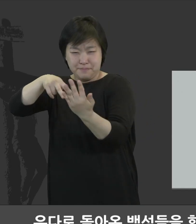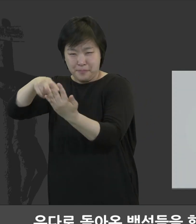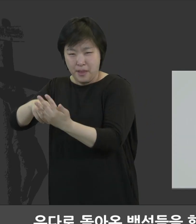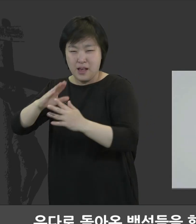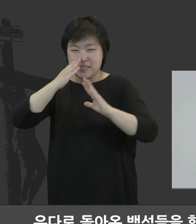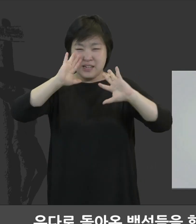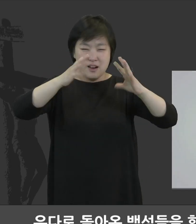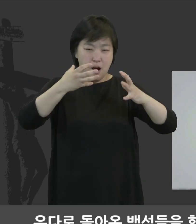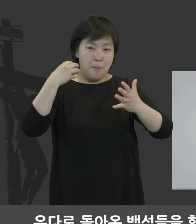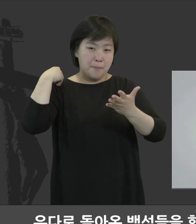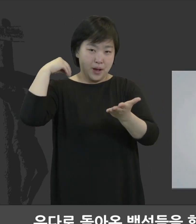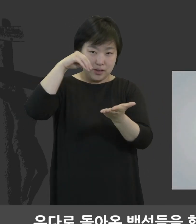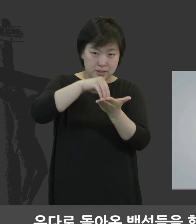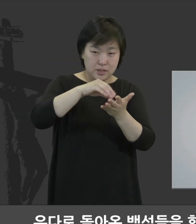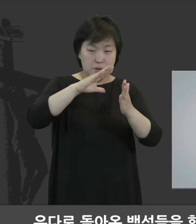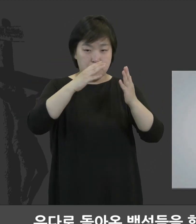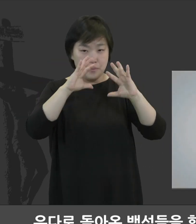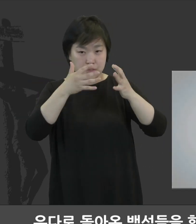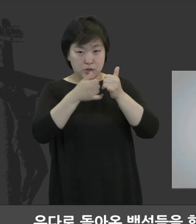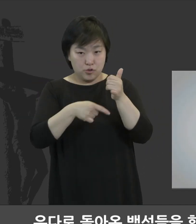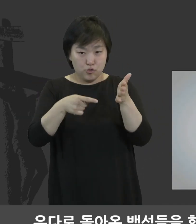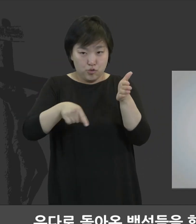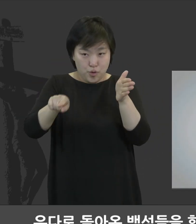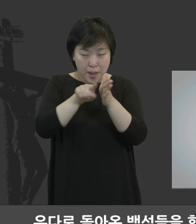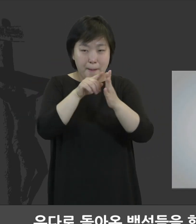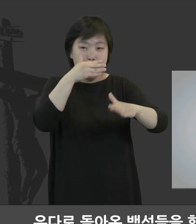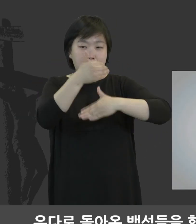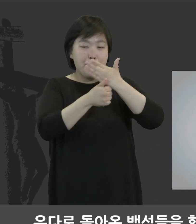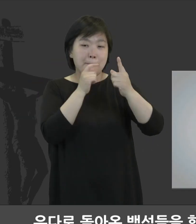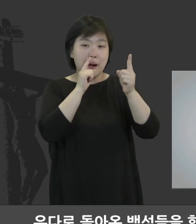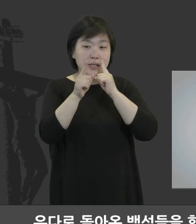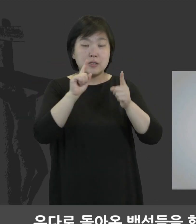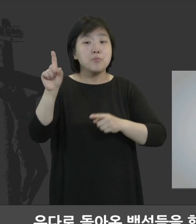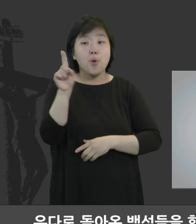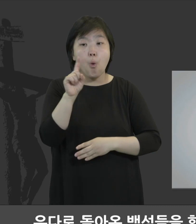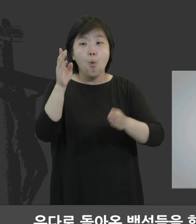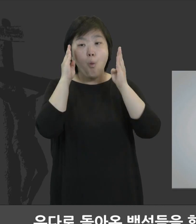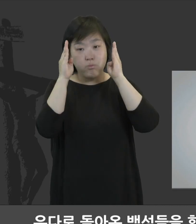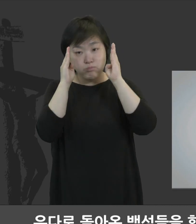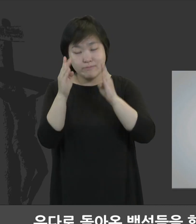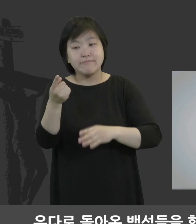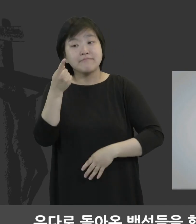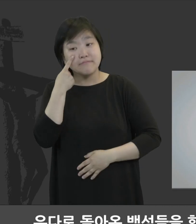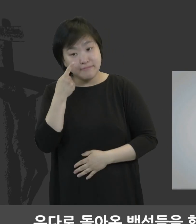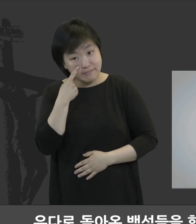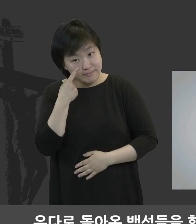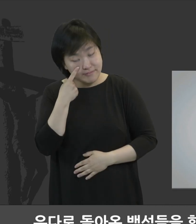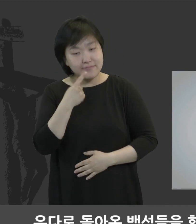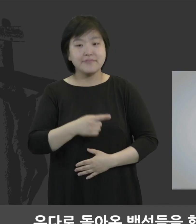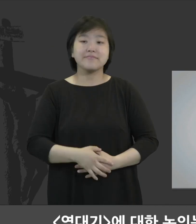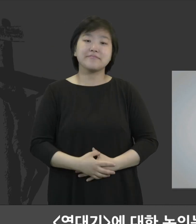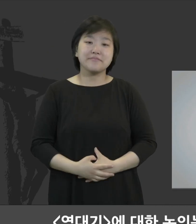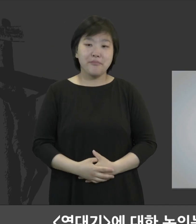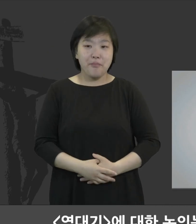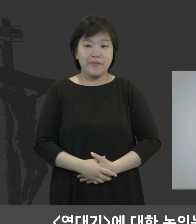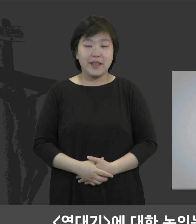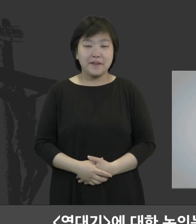돌아온 백성들을 향해 하나님께서 어떤 말씀을 선포하셨는지 알아보겠습니다.